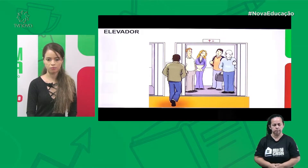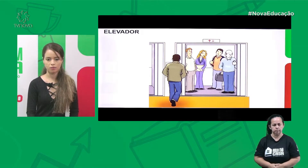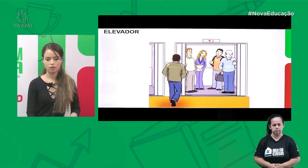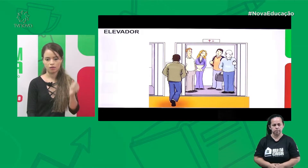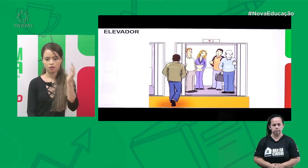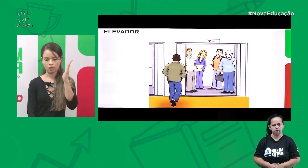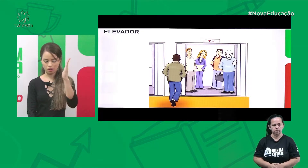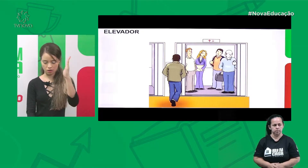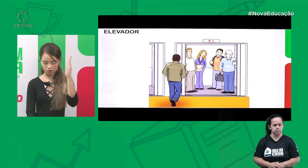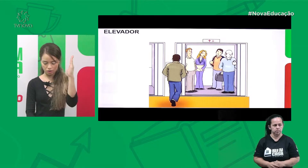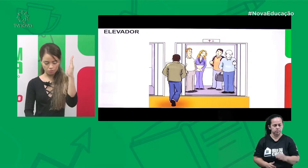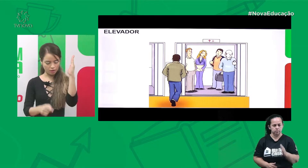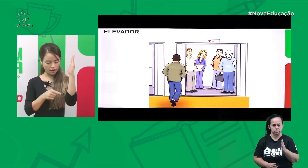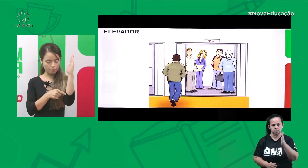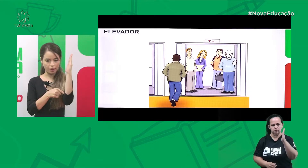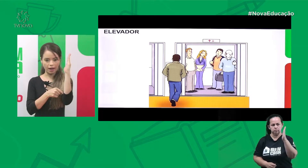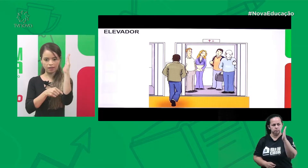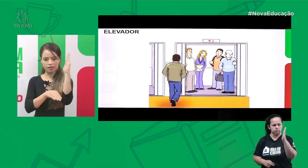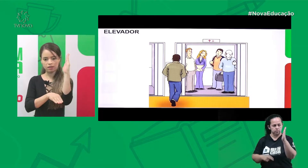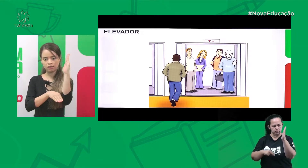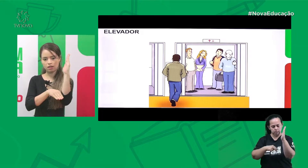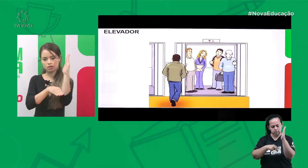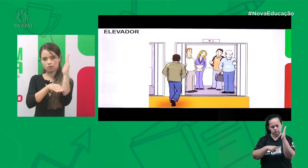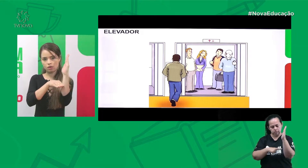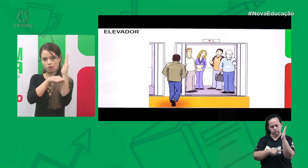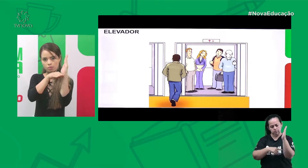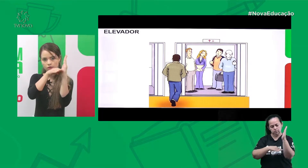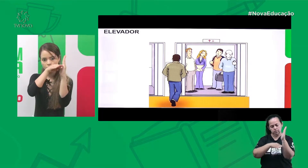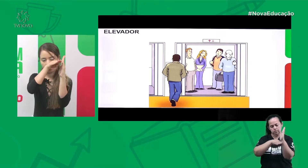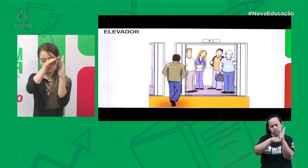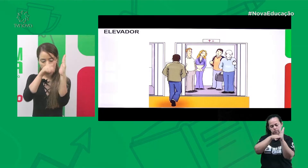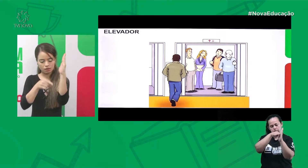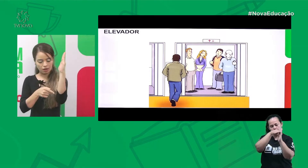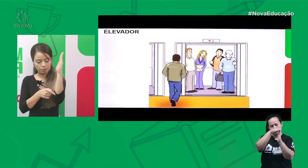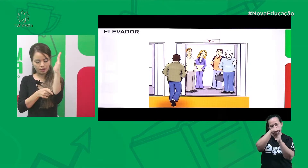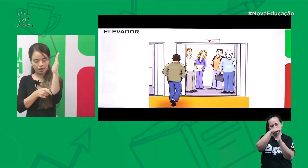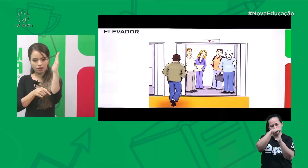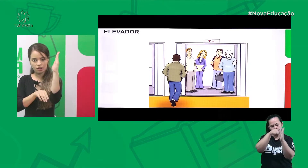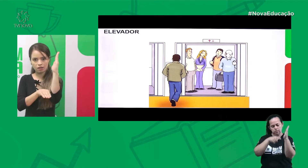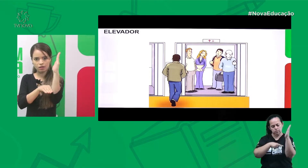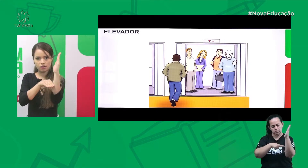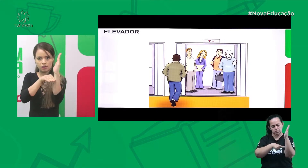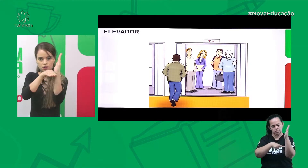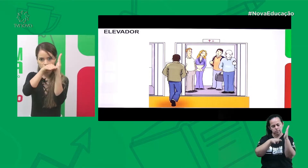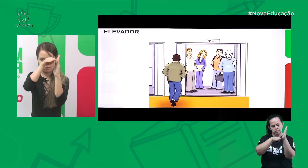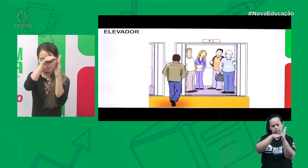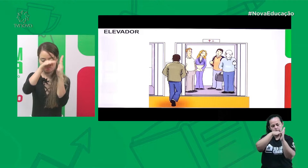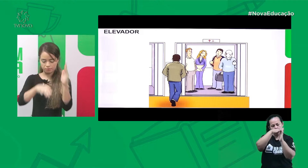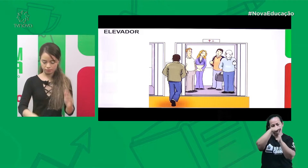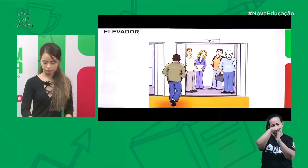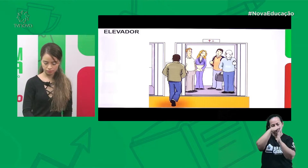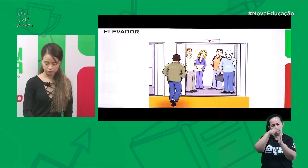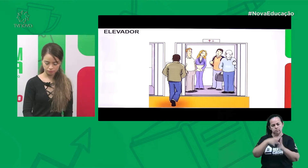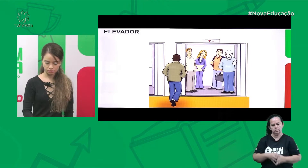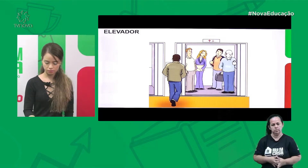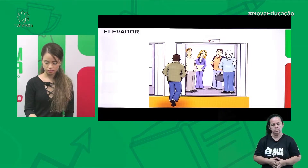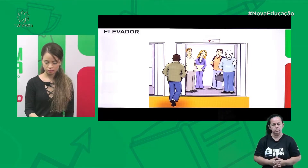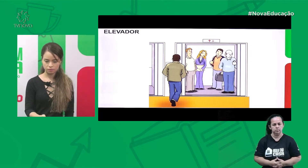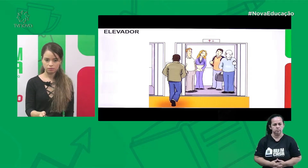Elevador, que aqui nós temos aí, aperta e ele sobe. Aperta e ele sobe.